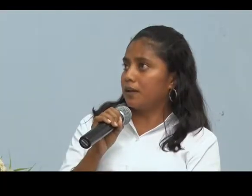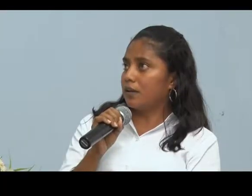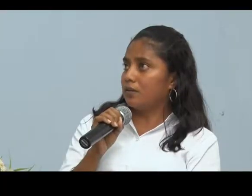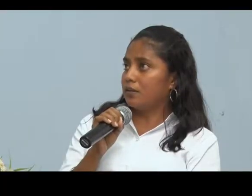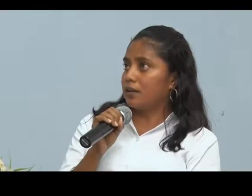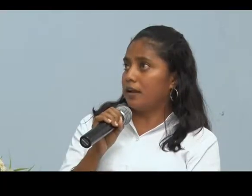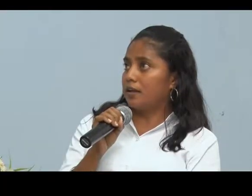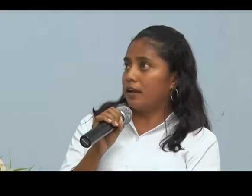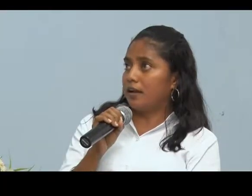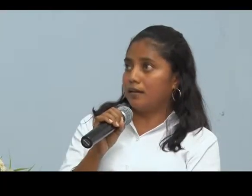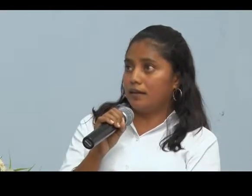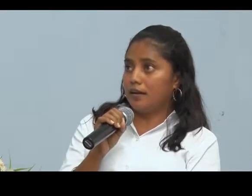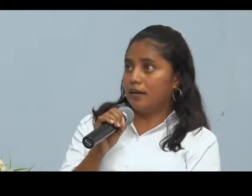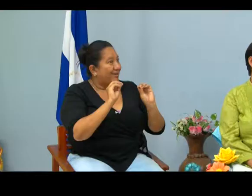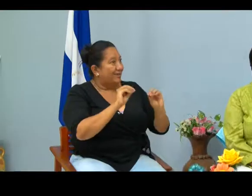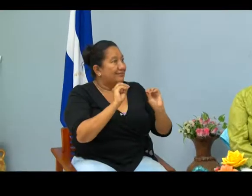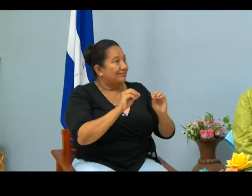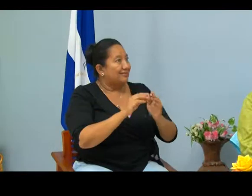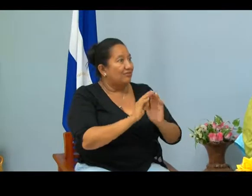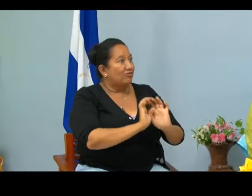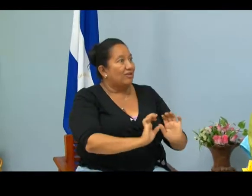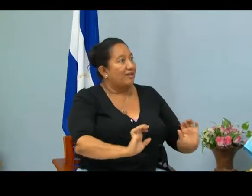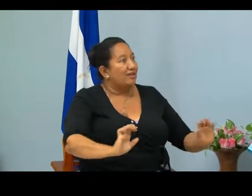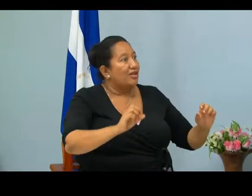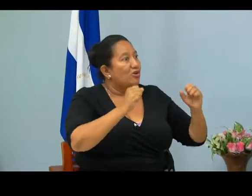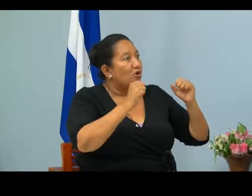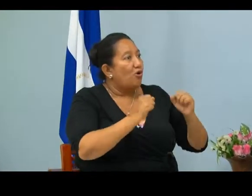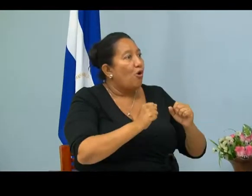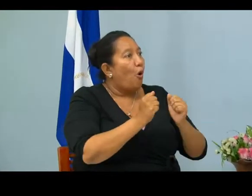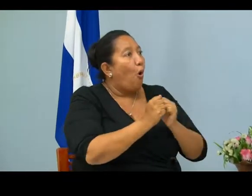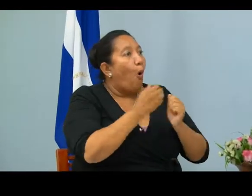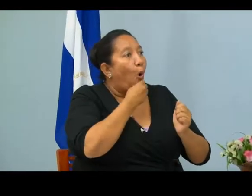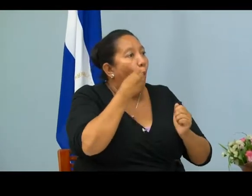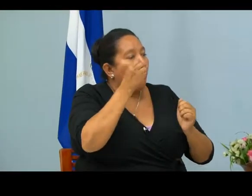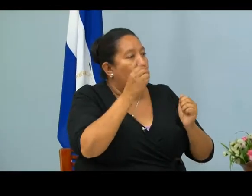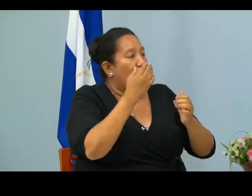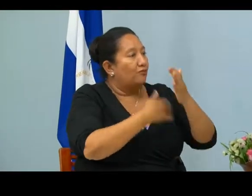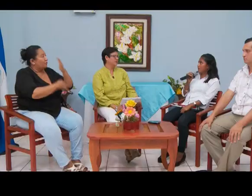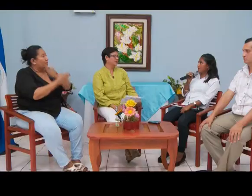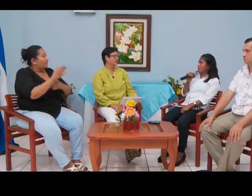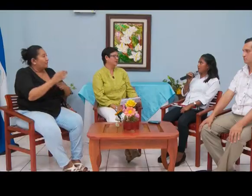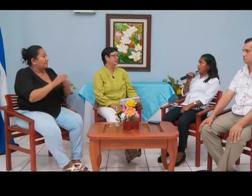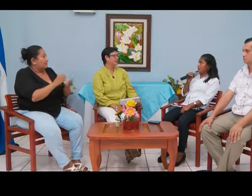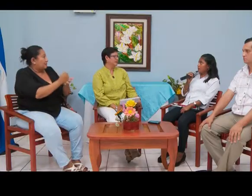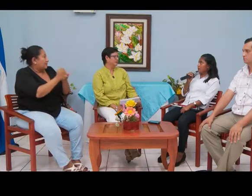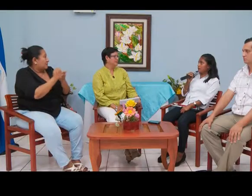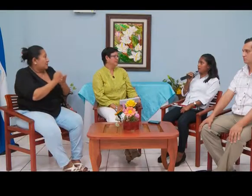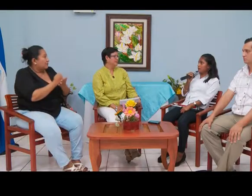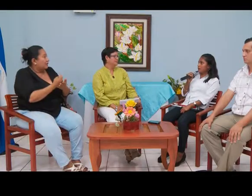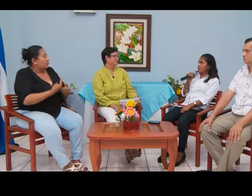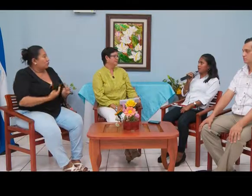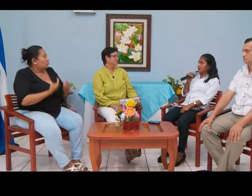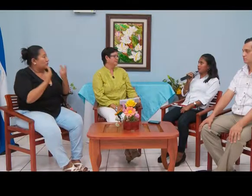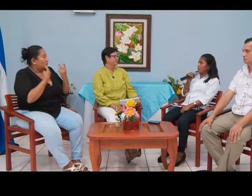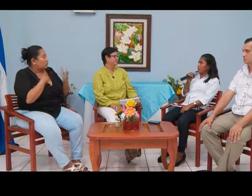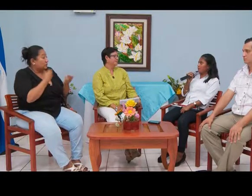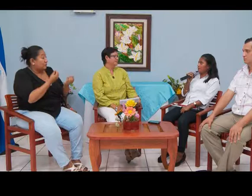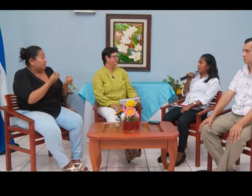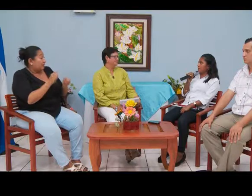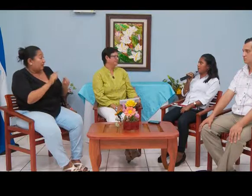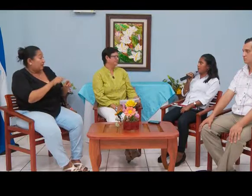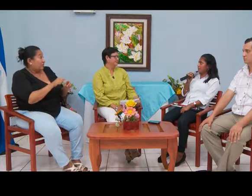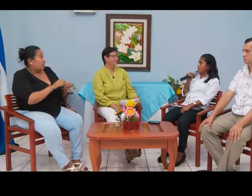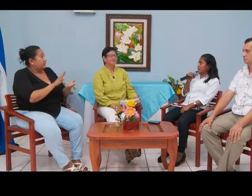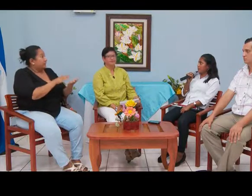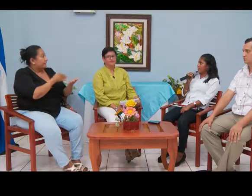inculcando desde pequeño y que al niño y niña, tu joven con discapacidad, le va a servir en la vida. Entonces no hay que tener miedo de que